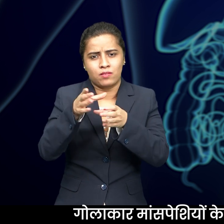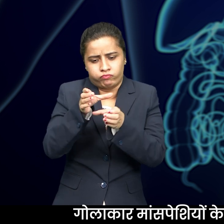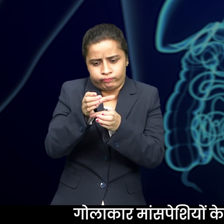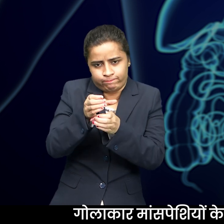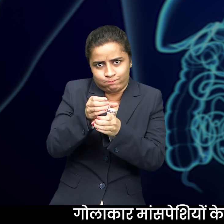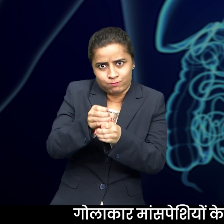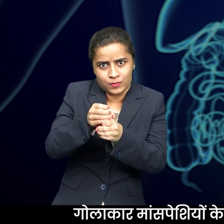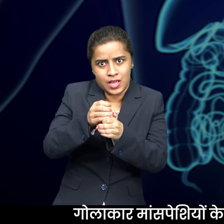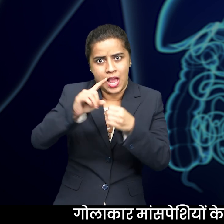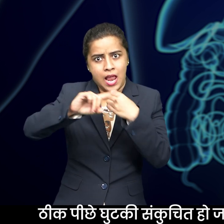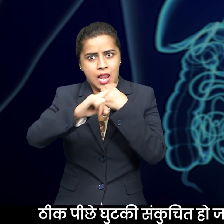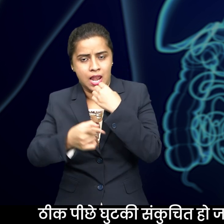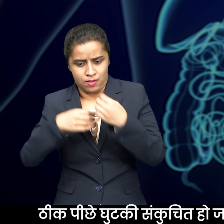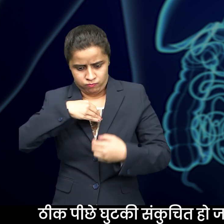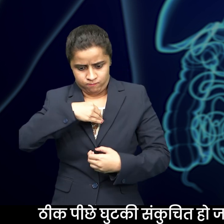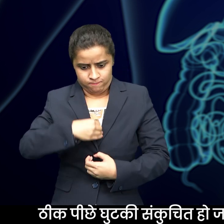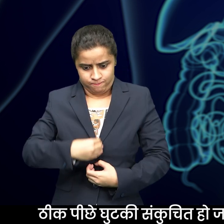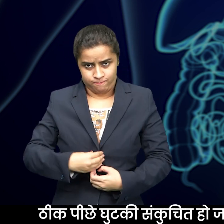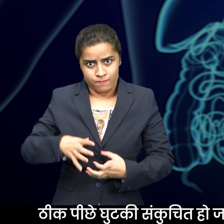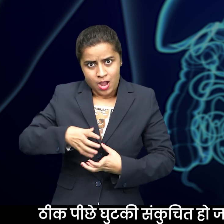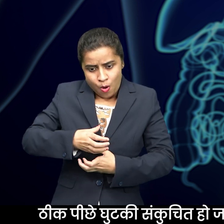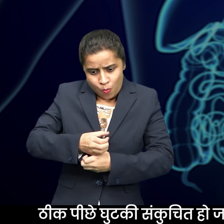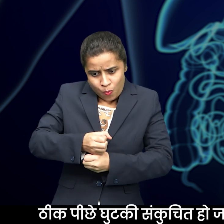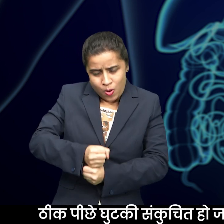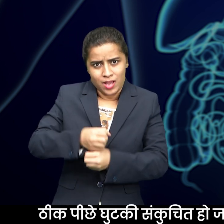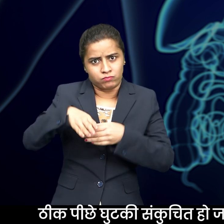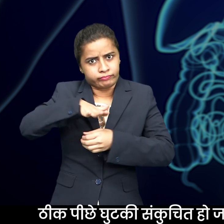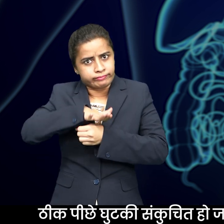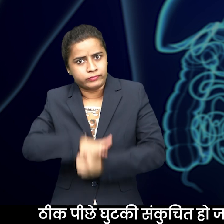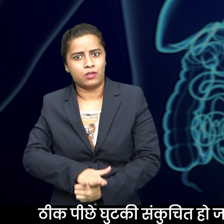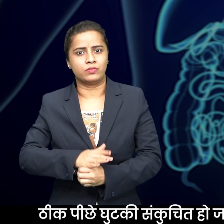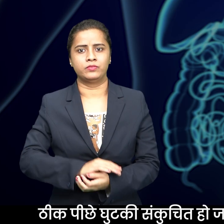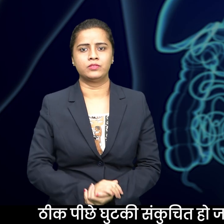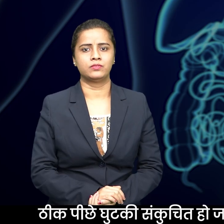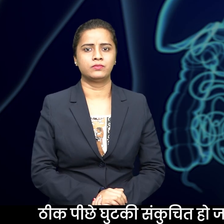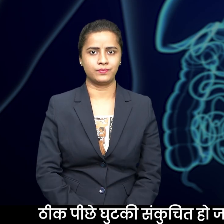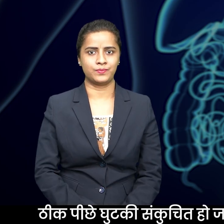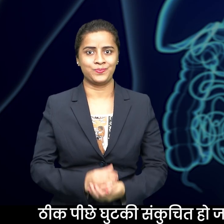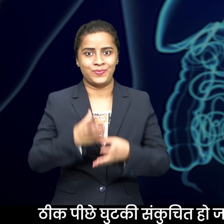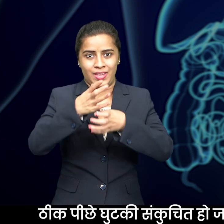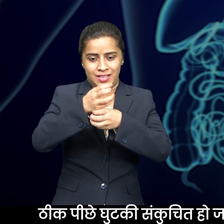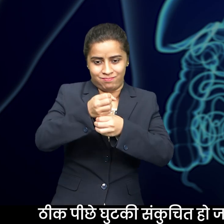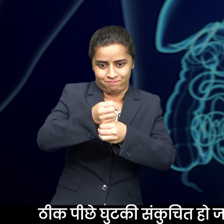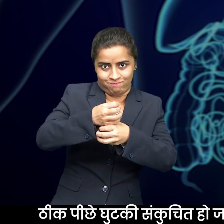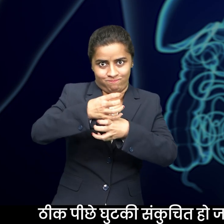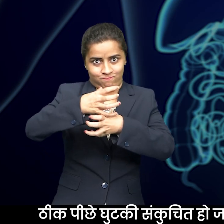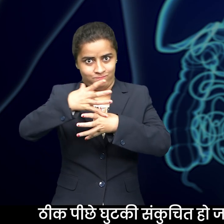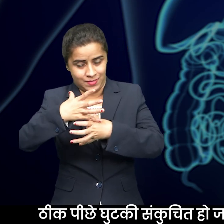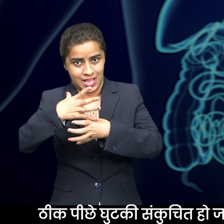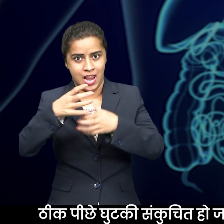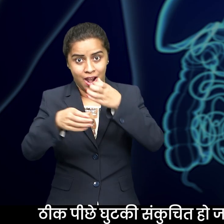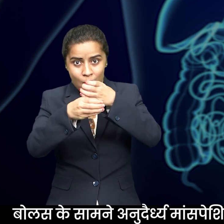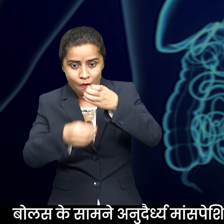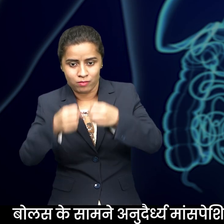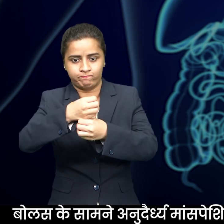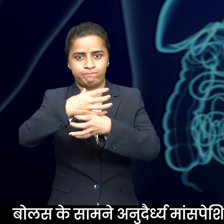परिणाम स्वरूप बोलस के ठीक पीछे गुठली संकुचित हो जाती है और इसे नीचे की ओर निचोड़